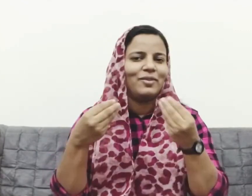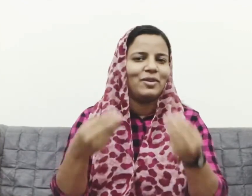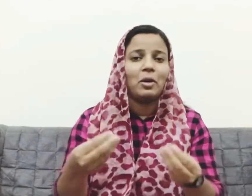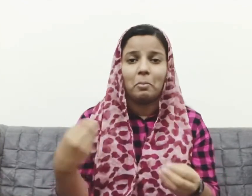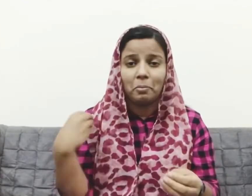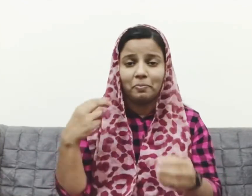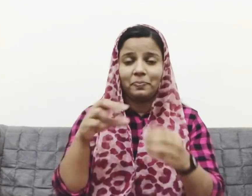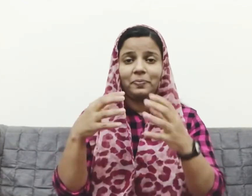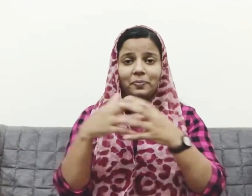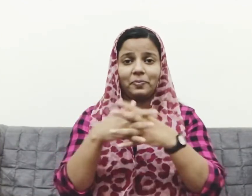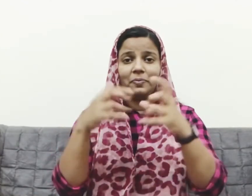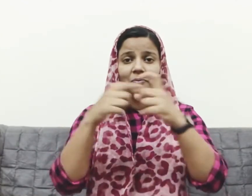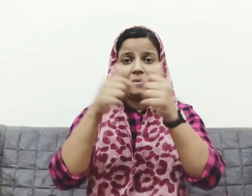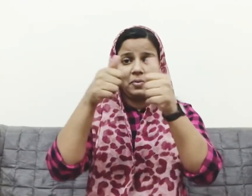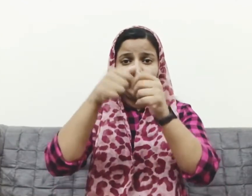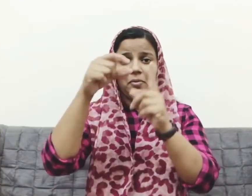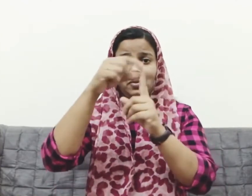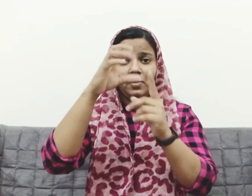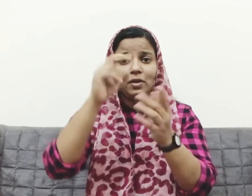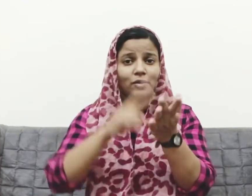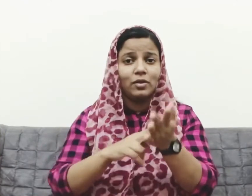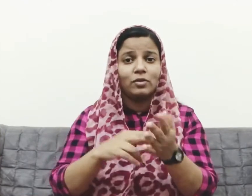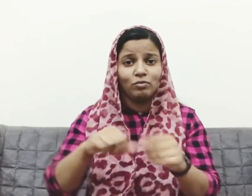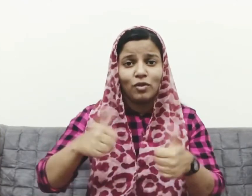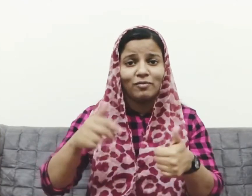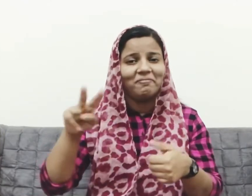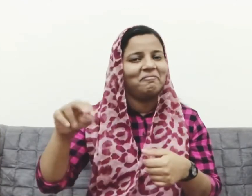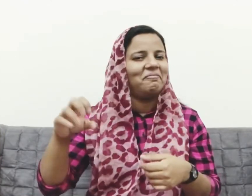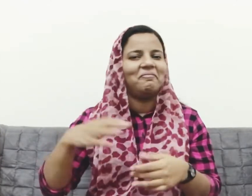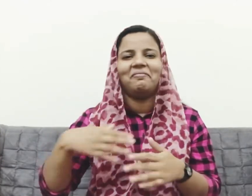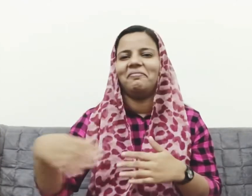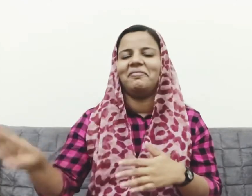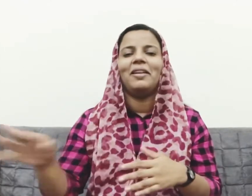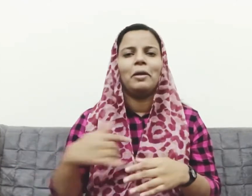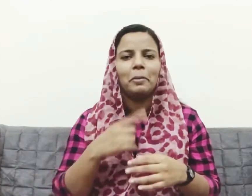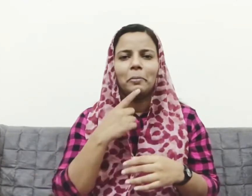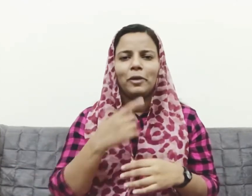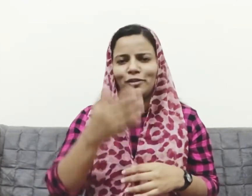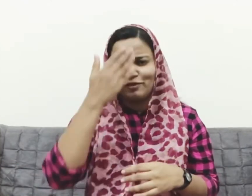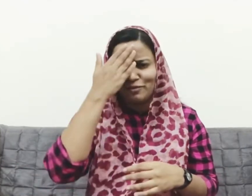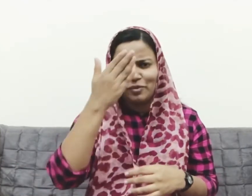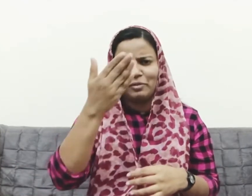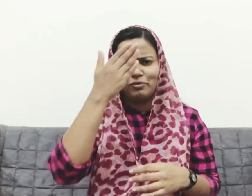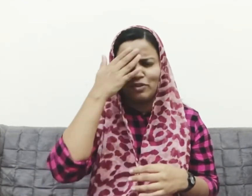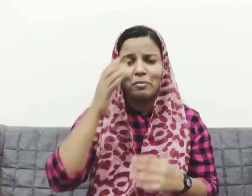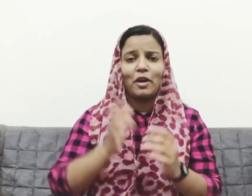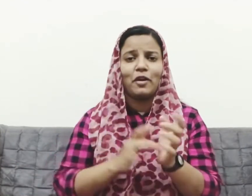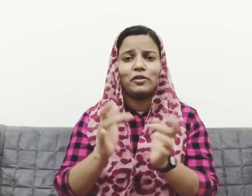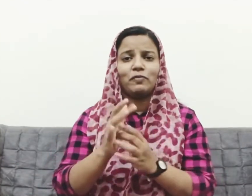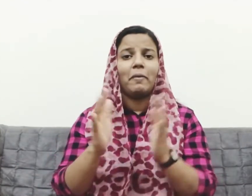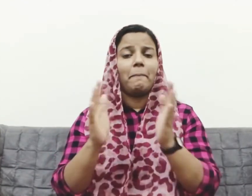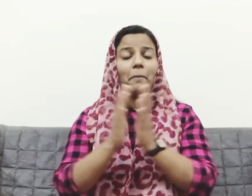ചെയ്യുന്നു. ഒരായുധവും എനിക്കെതിരായി വരുന്നത് ഫലിക്കത്തില്ലല്ലോ, അതിനായിട്ട് ഞാൻ അങ്ങേക്ക് സ്തോത്രം ചെയ്യുന്നു എന്ന് പറഞ്ഞ് കർത്താവിനെ